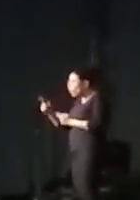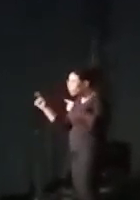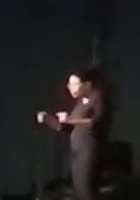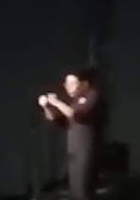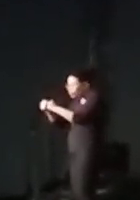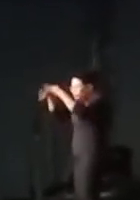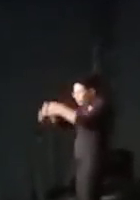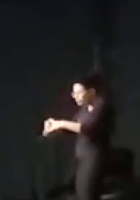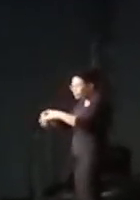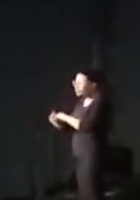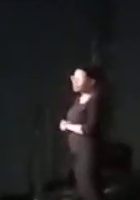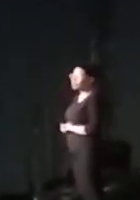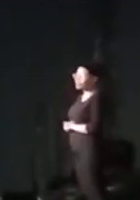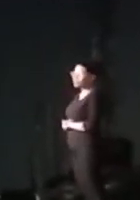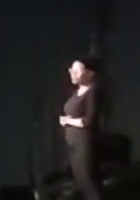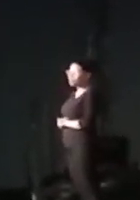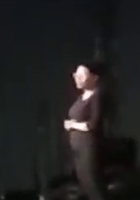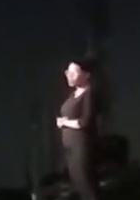Muito bom.